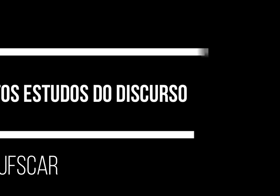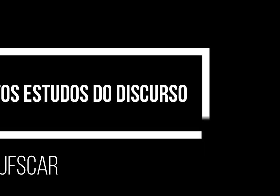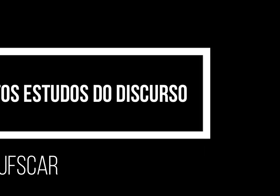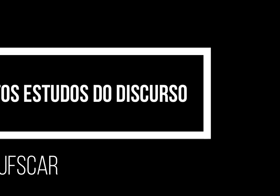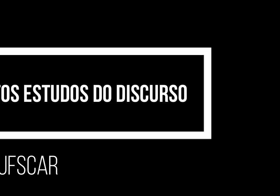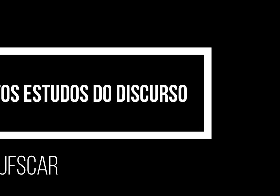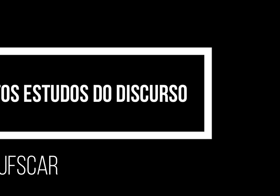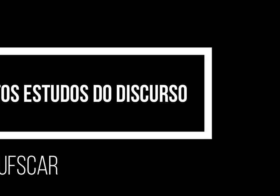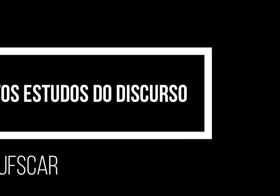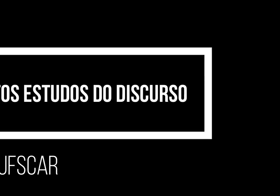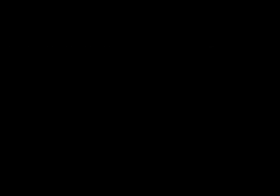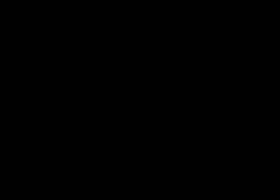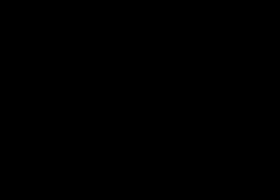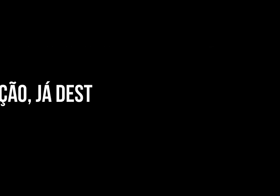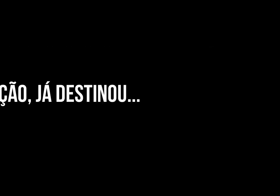I see them blue